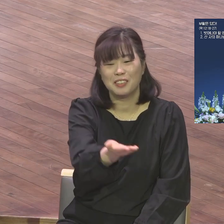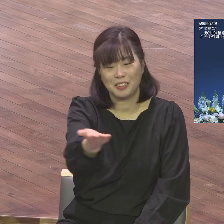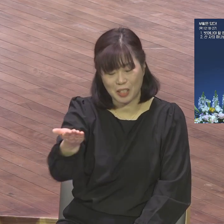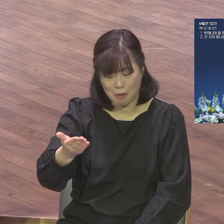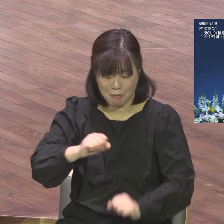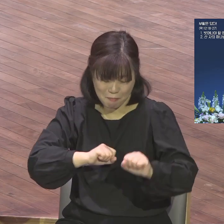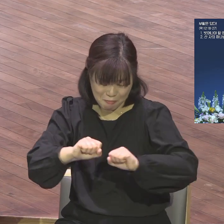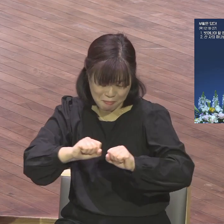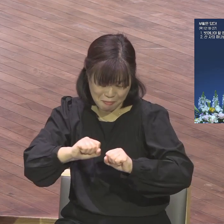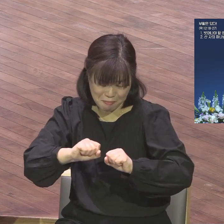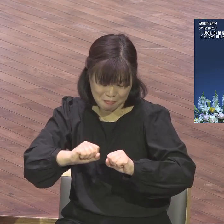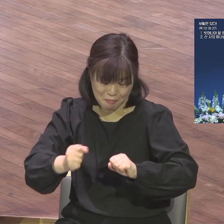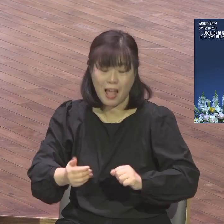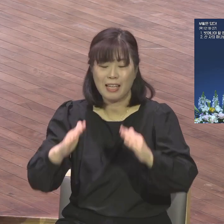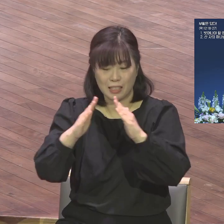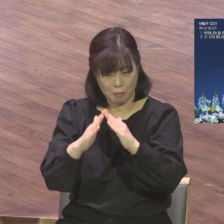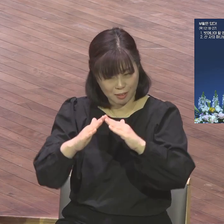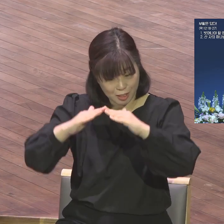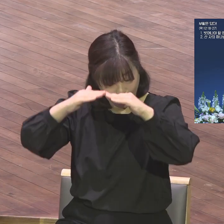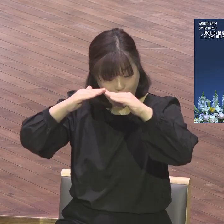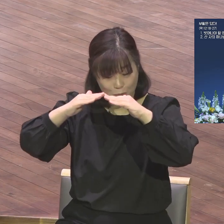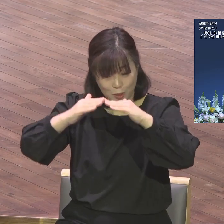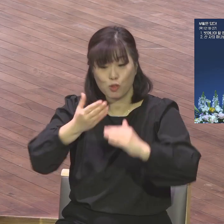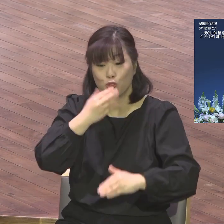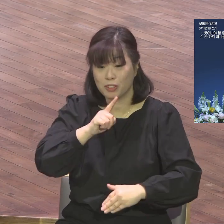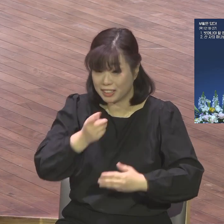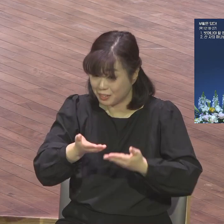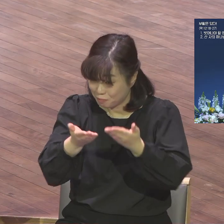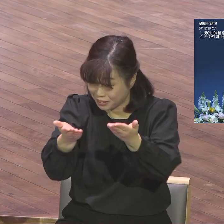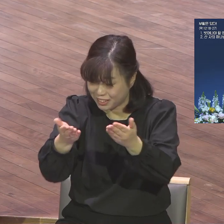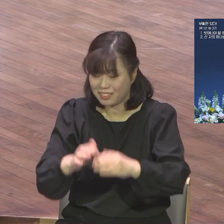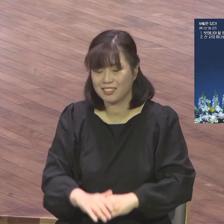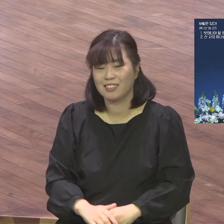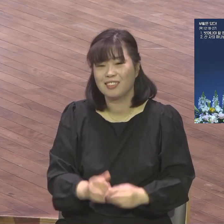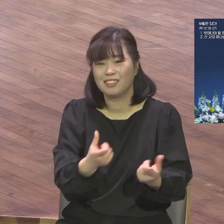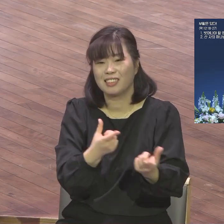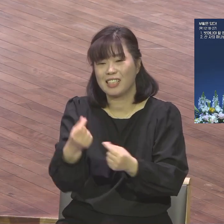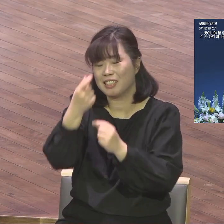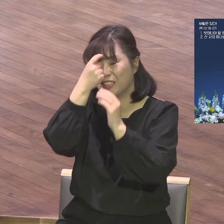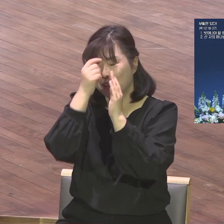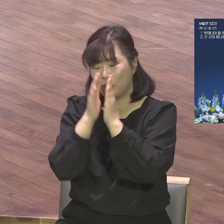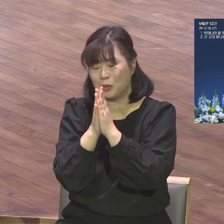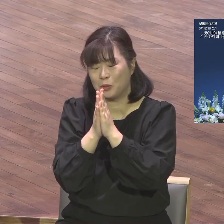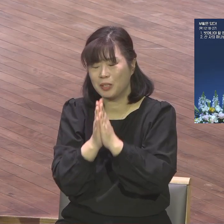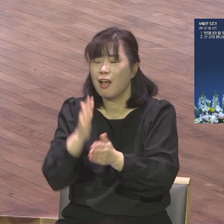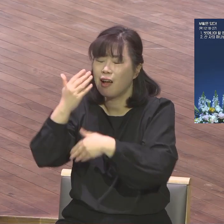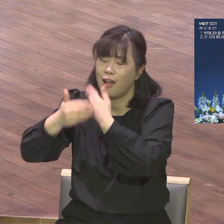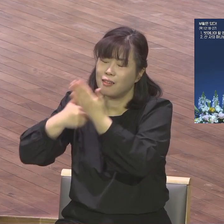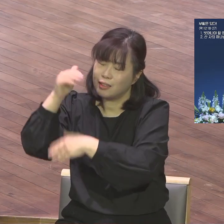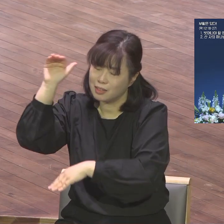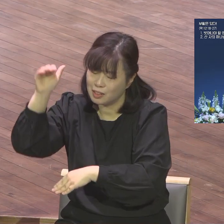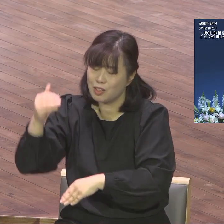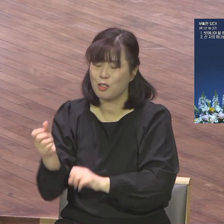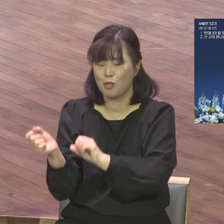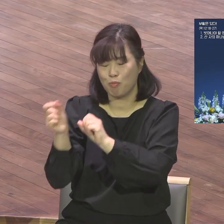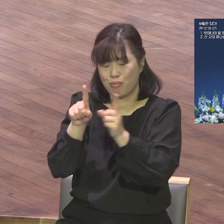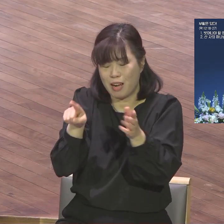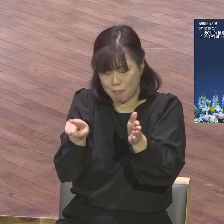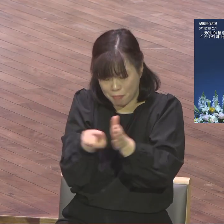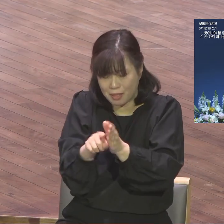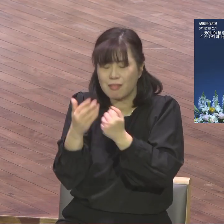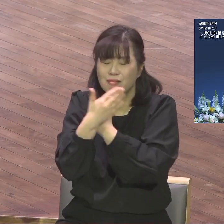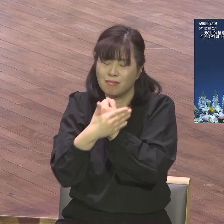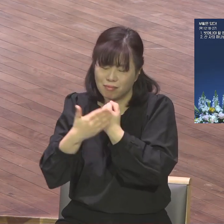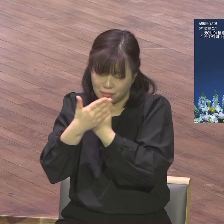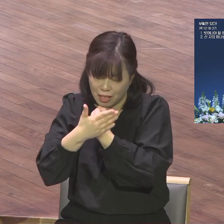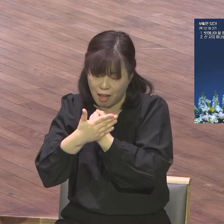주님으로 축복합니다. 기도합시다. 아버지 하나님 우리에게 부활 선물 부활 신앙 부활의 현장